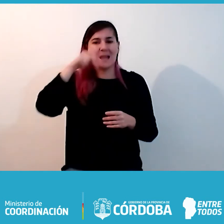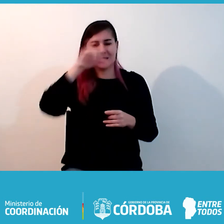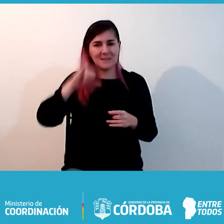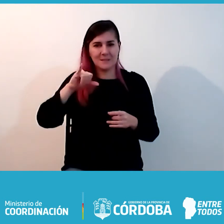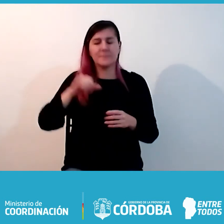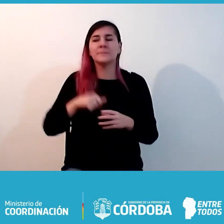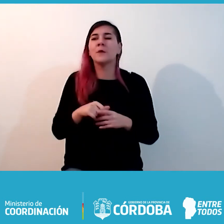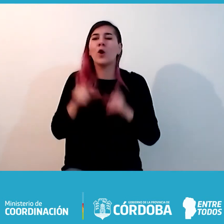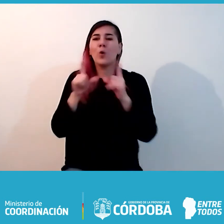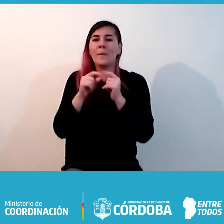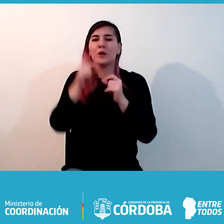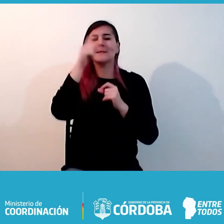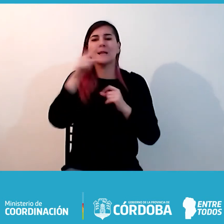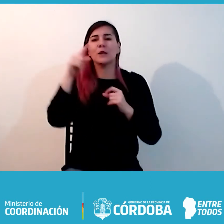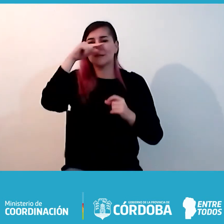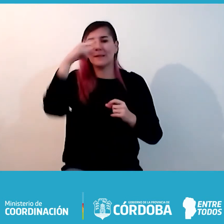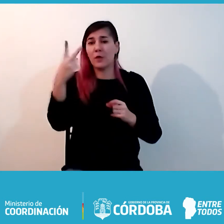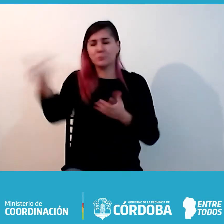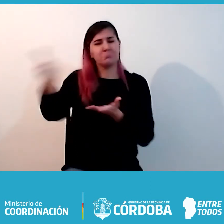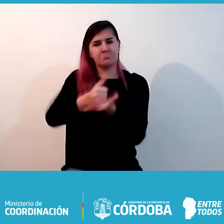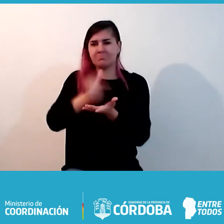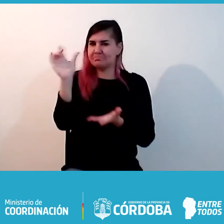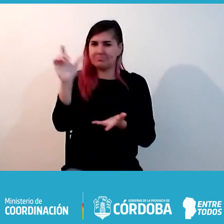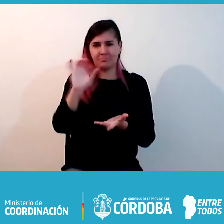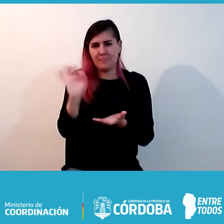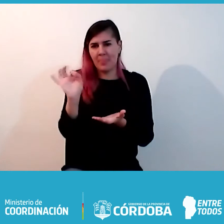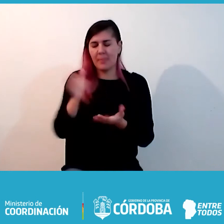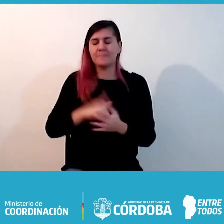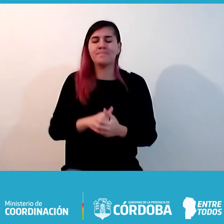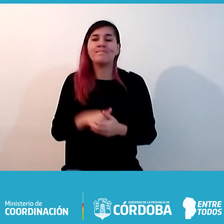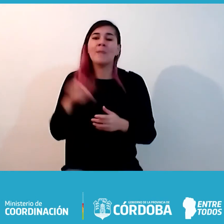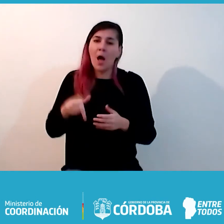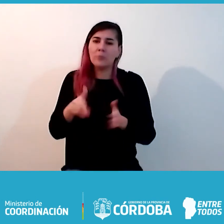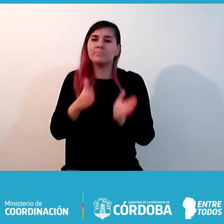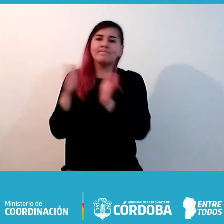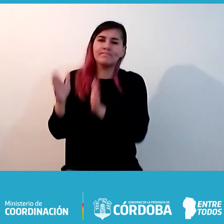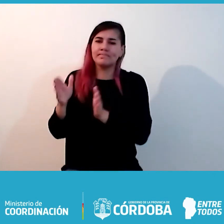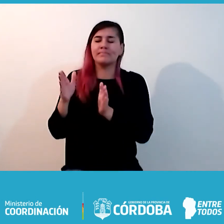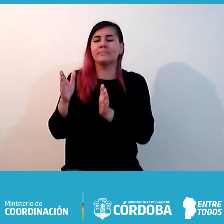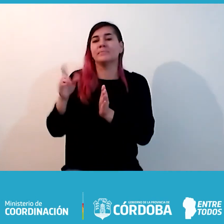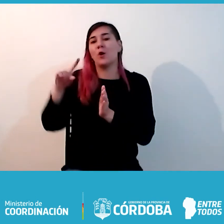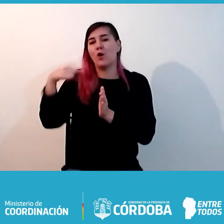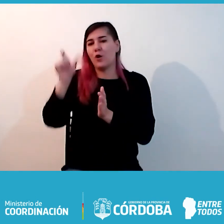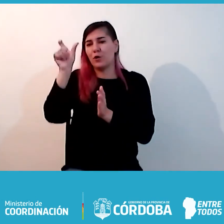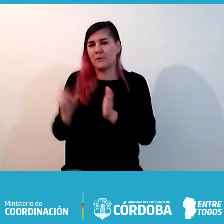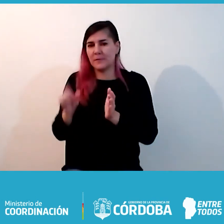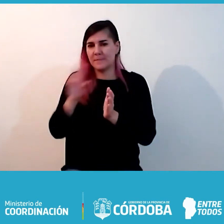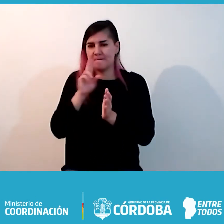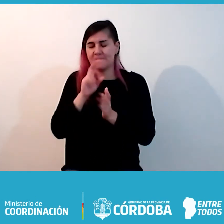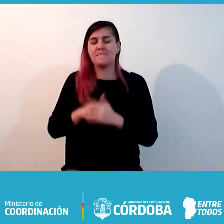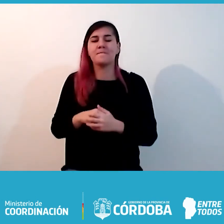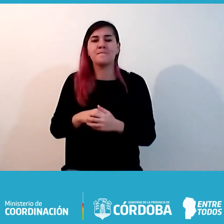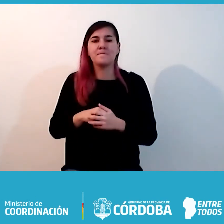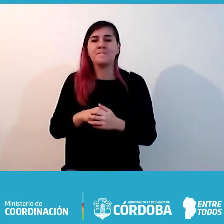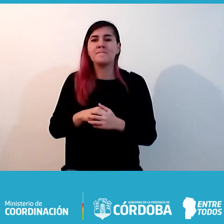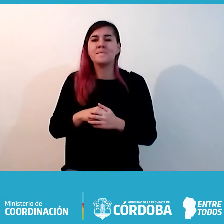oradora número 172, quien no se encuentra en la sala, por lo que se pasa a dar la palabra a la siguiente oradora. Toma la palabra el